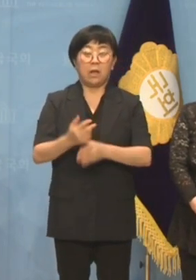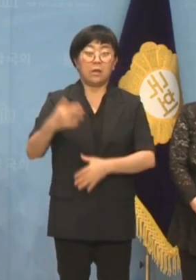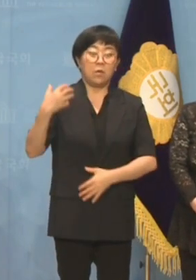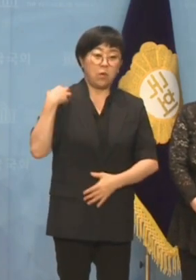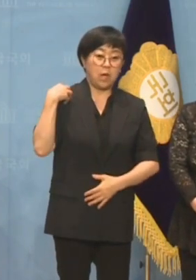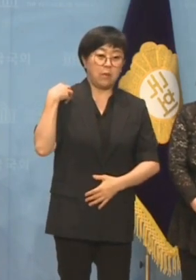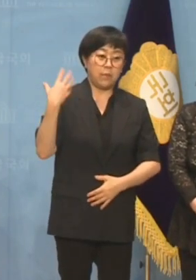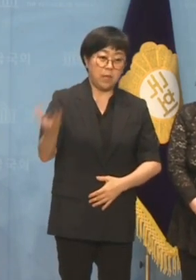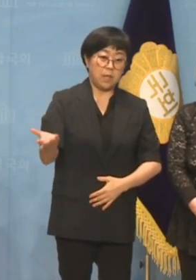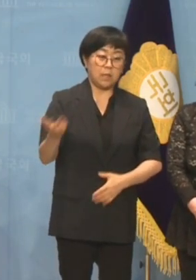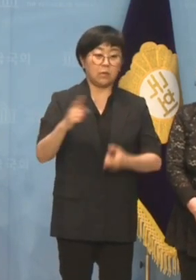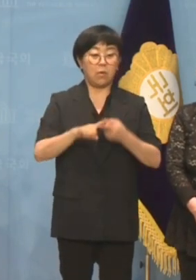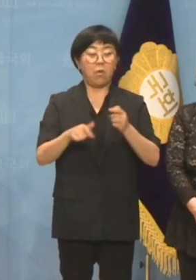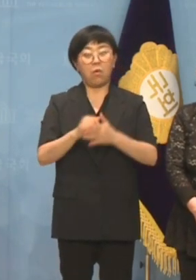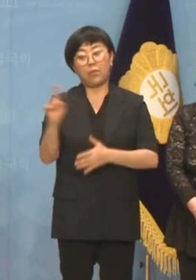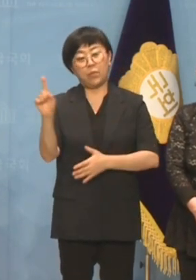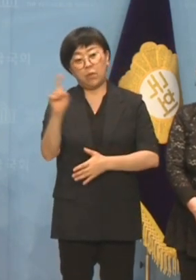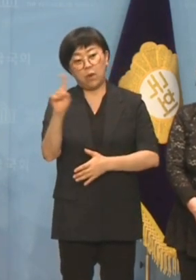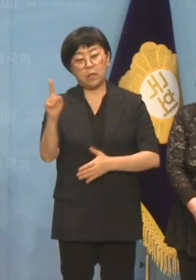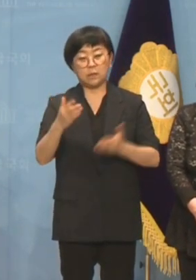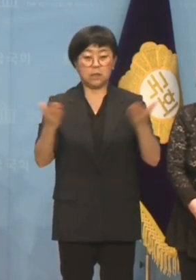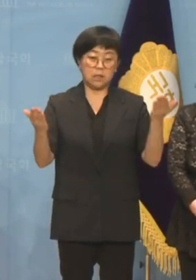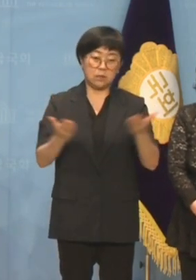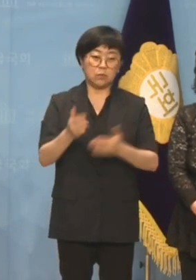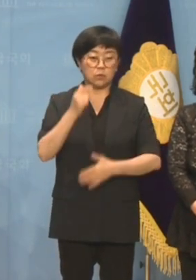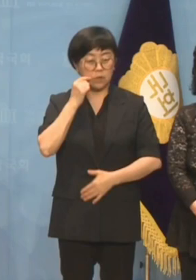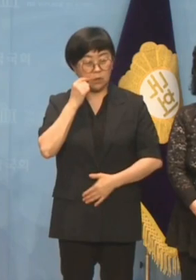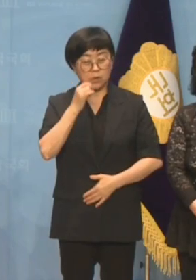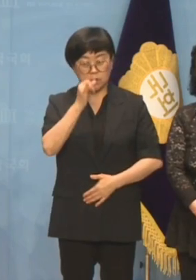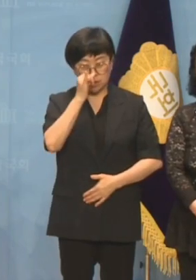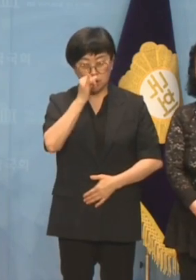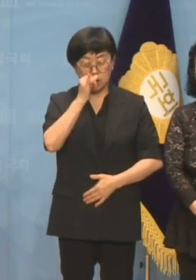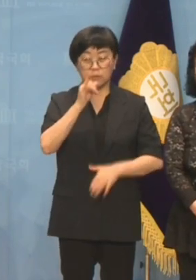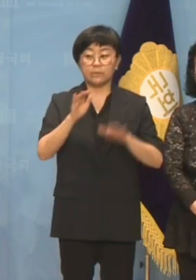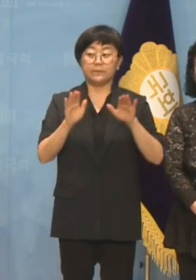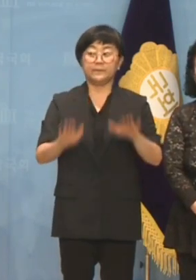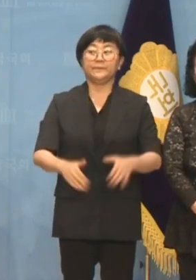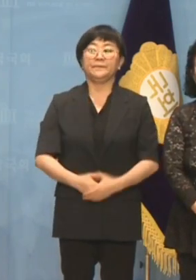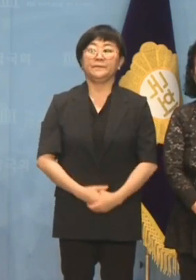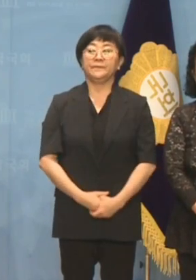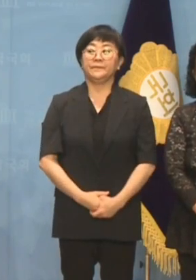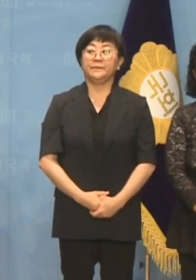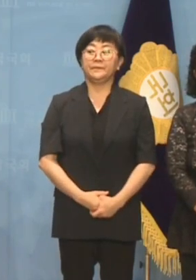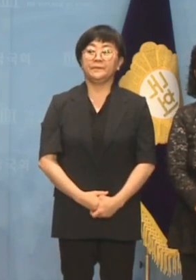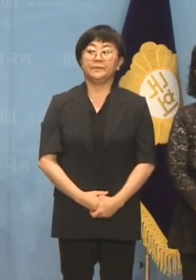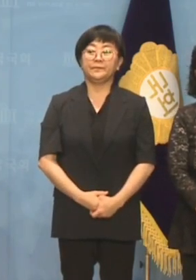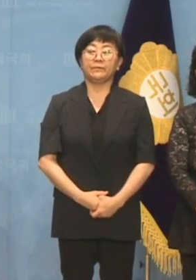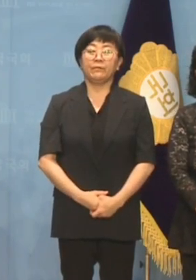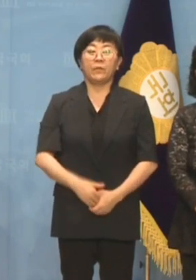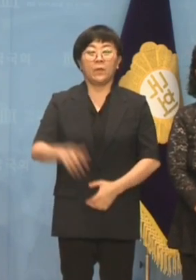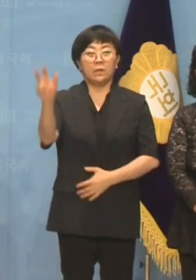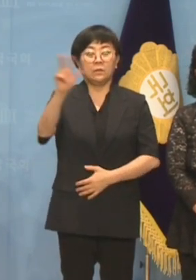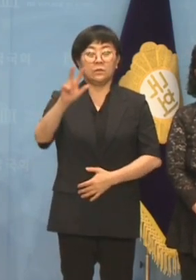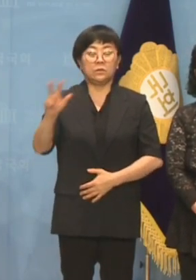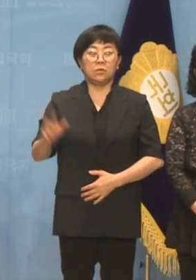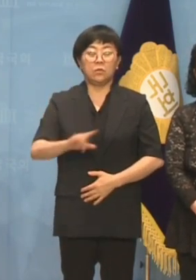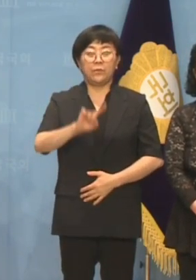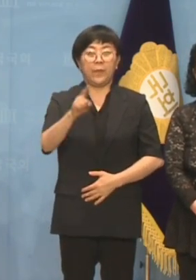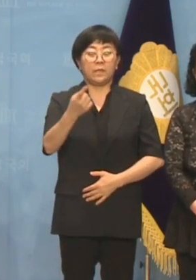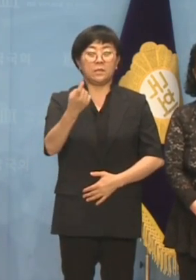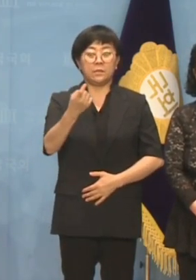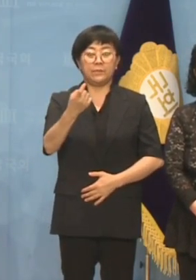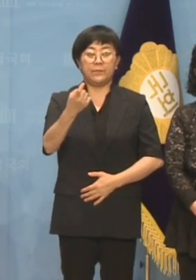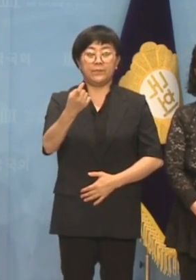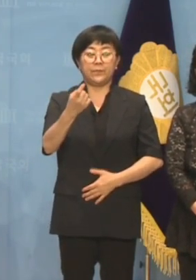역할을 방기한 채 어떠한 업무조차도 하지 못하고 있는 현실이다. 전국 110여